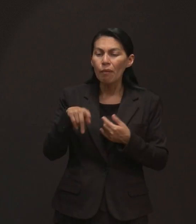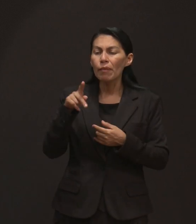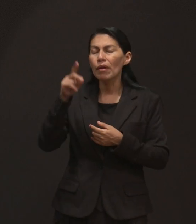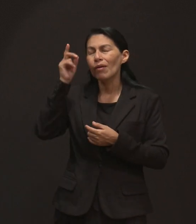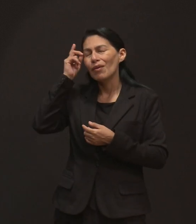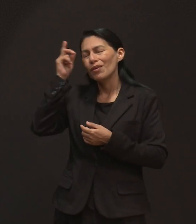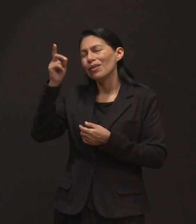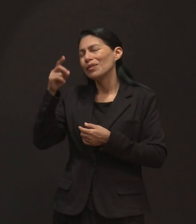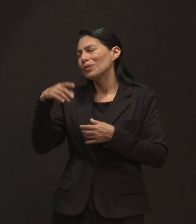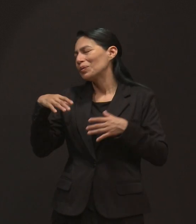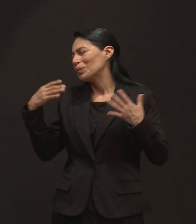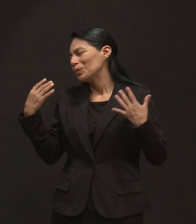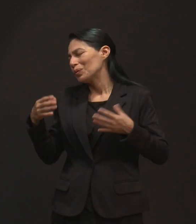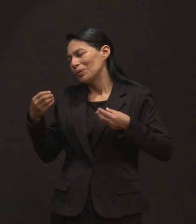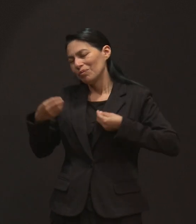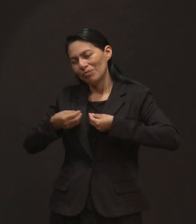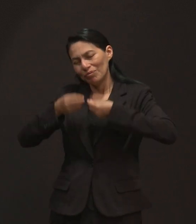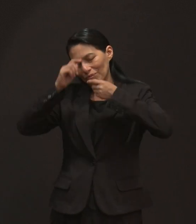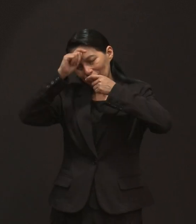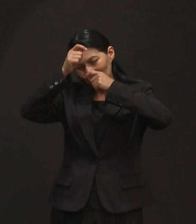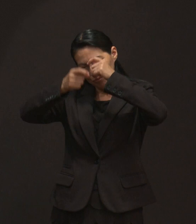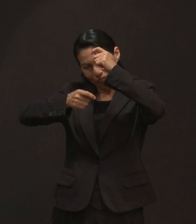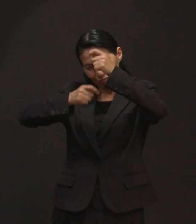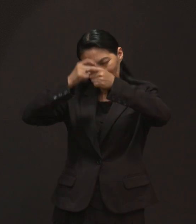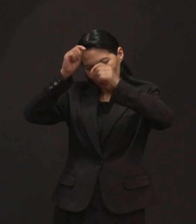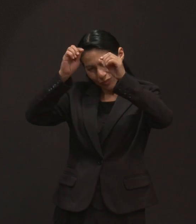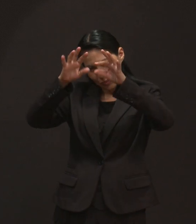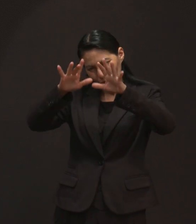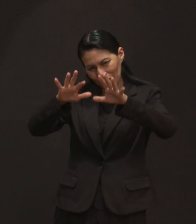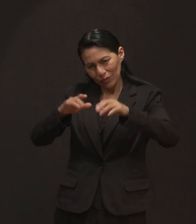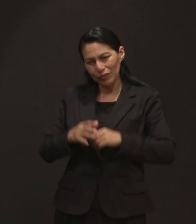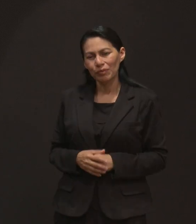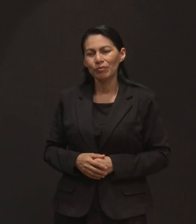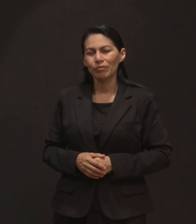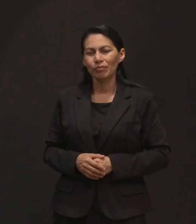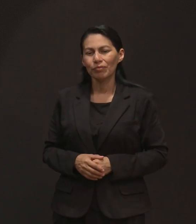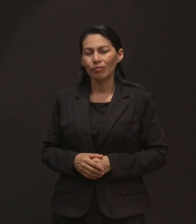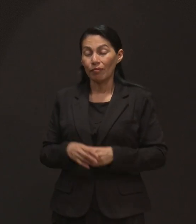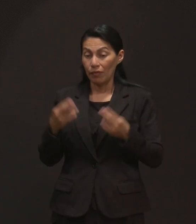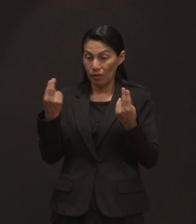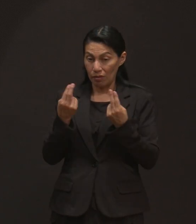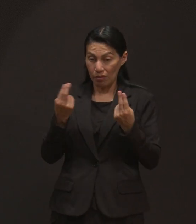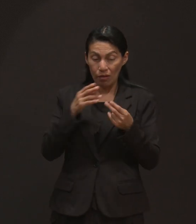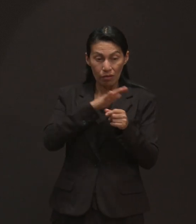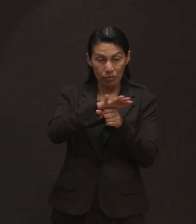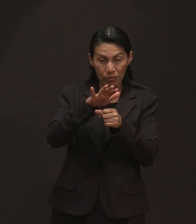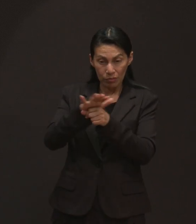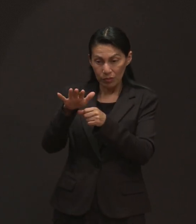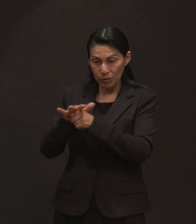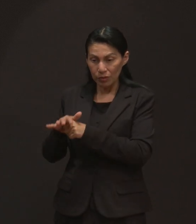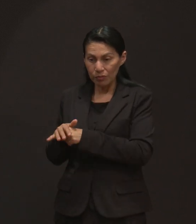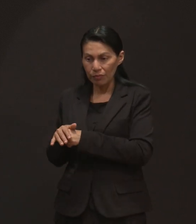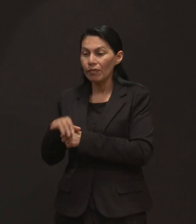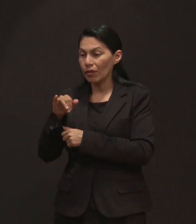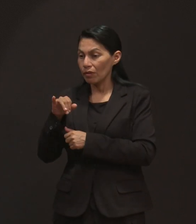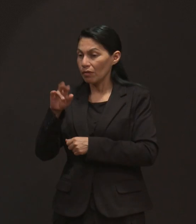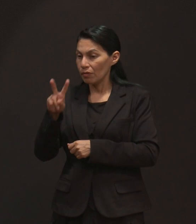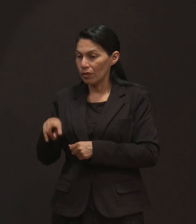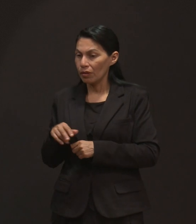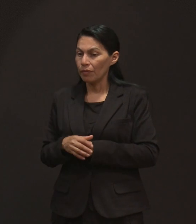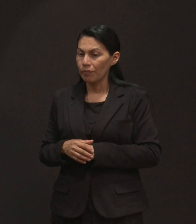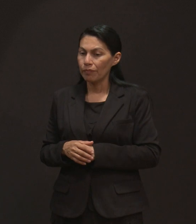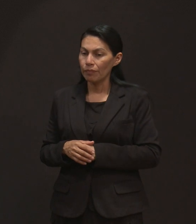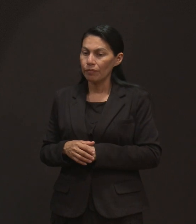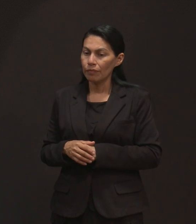tiene mil y unas salidas donde, sí, provee la respuesta a las necesidades de sus hijos. Sí,